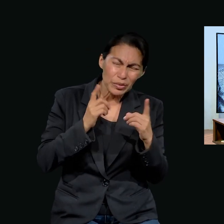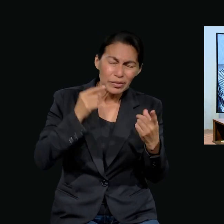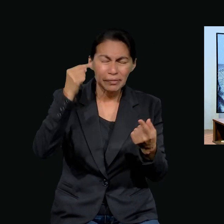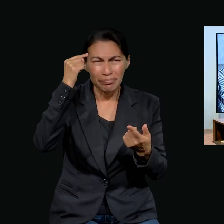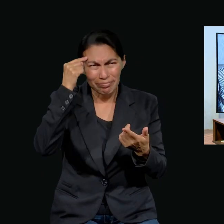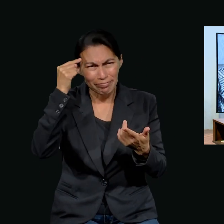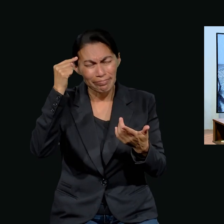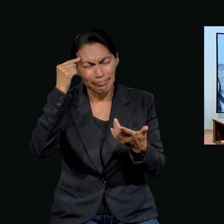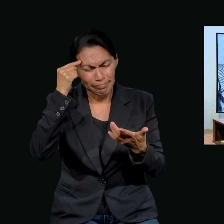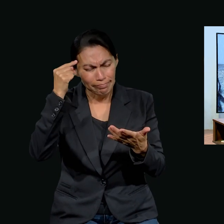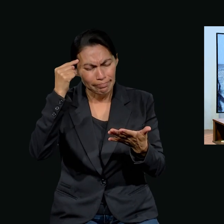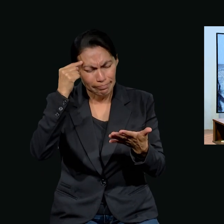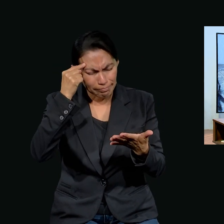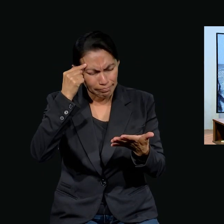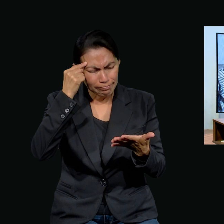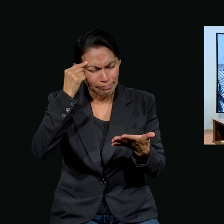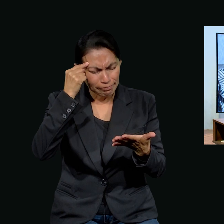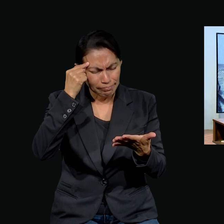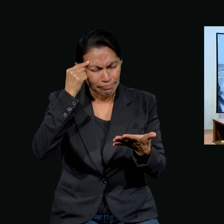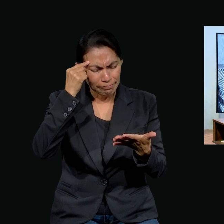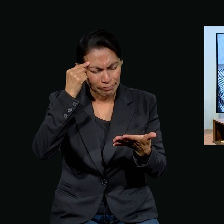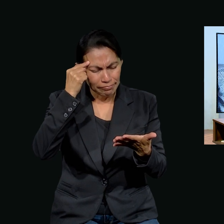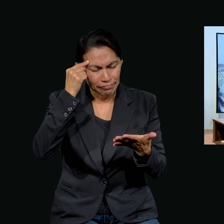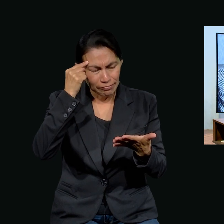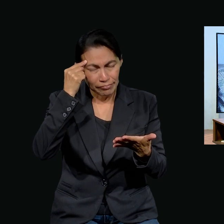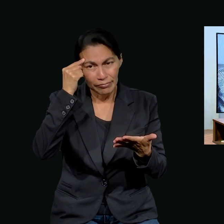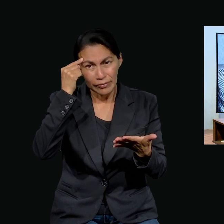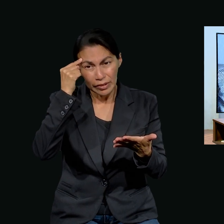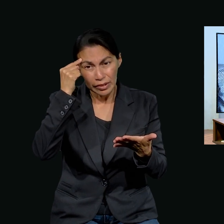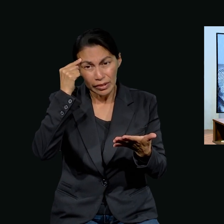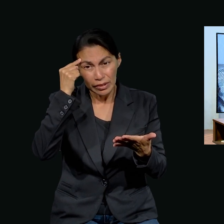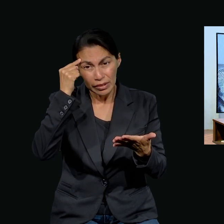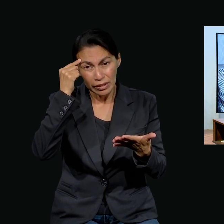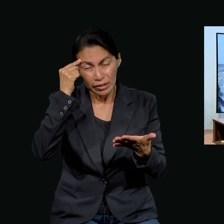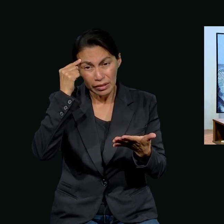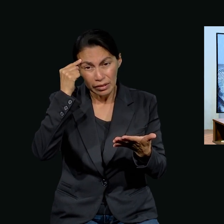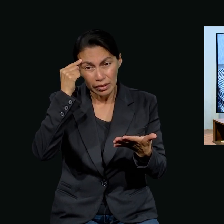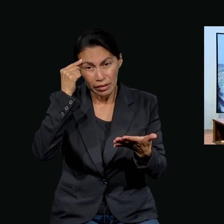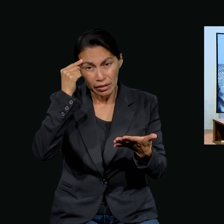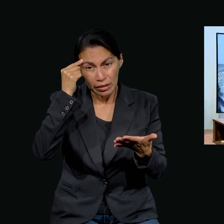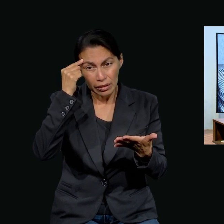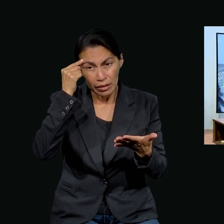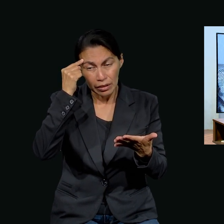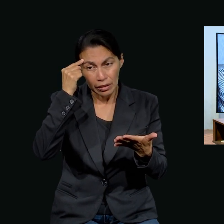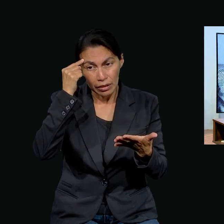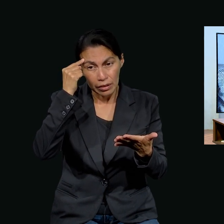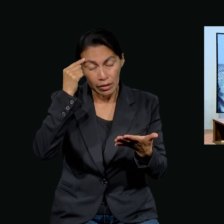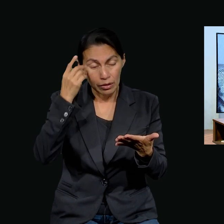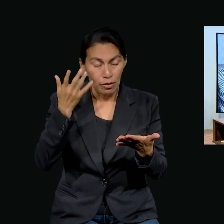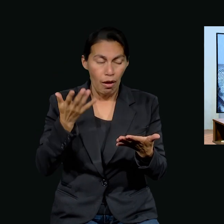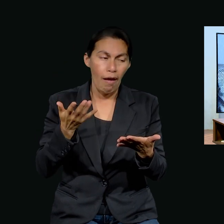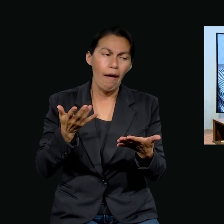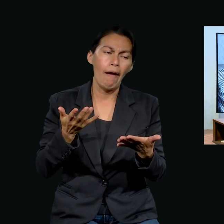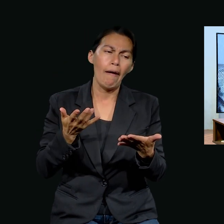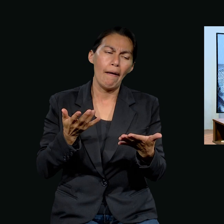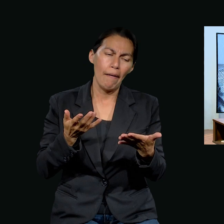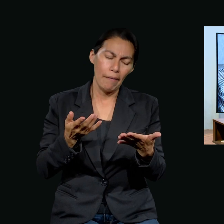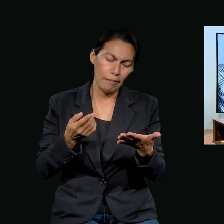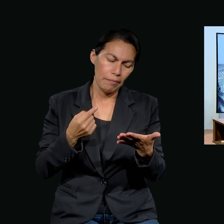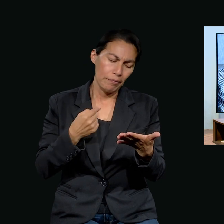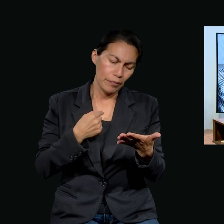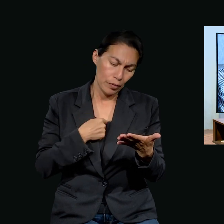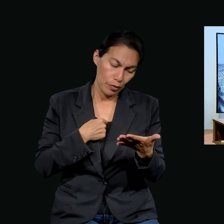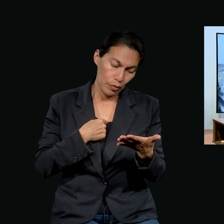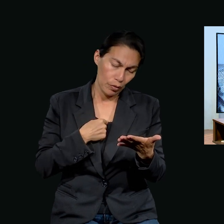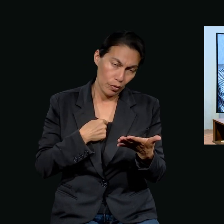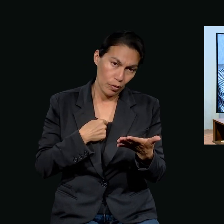No estaba conforme. Y entonces, pues, yo me dije, el día